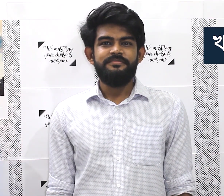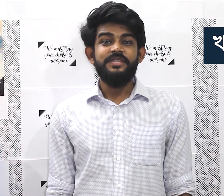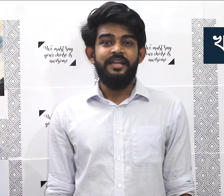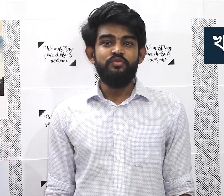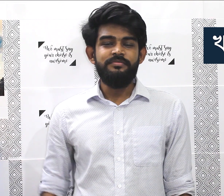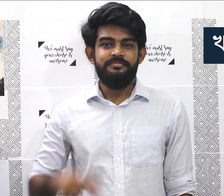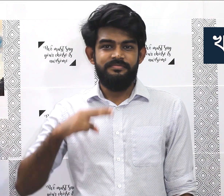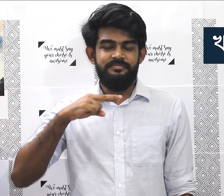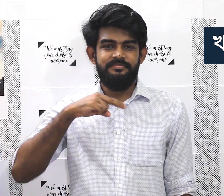খালু,